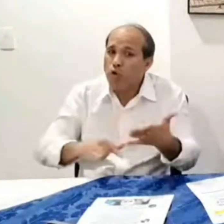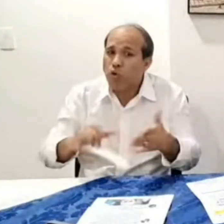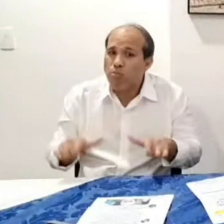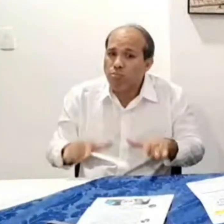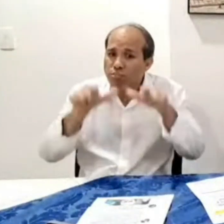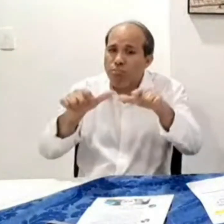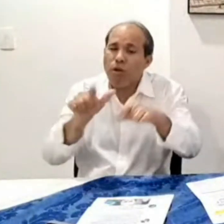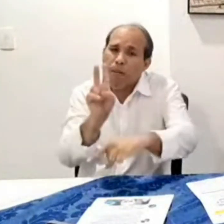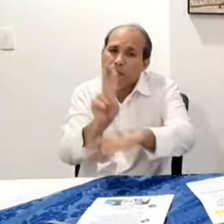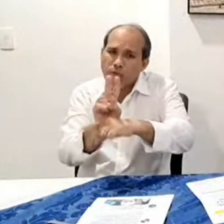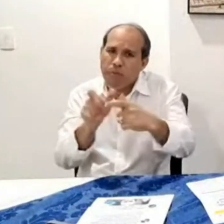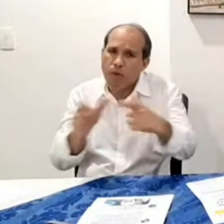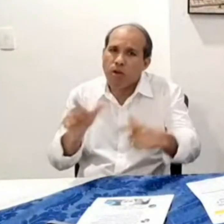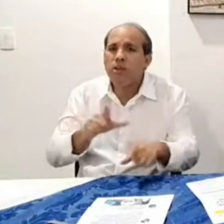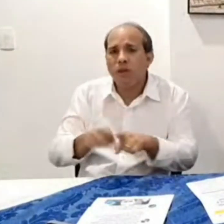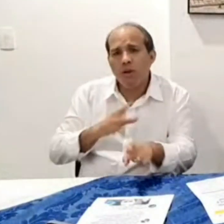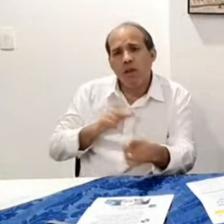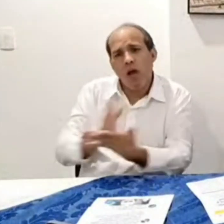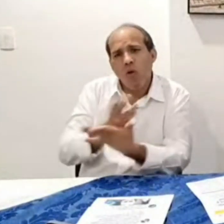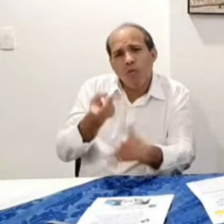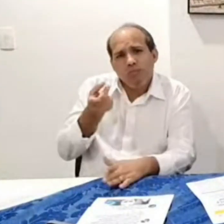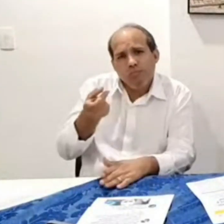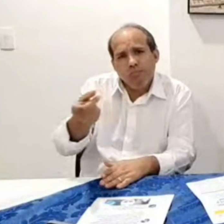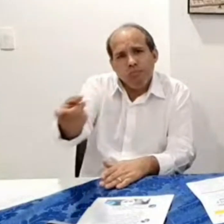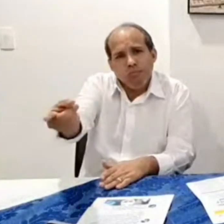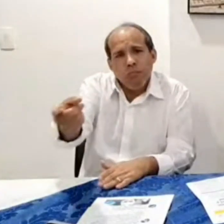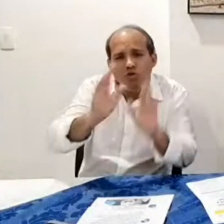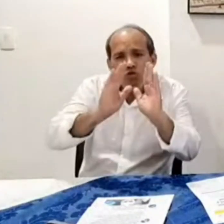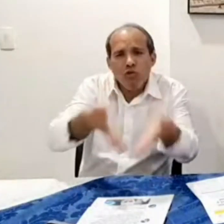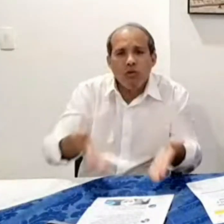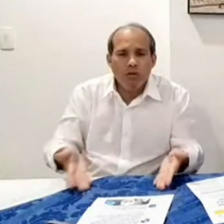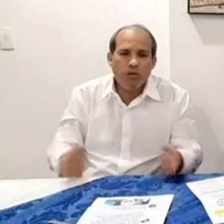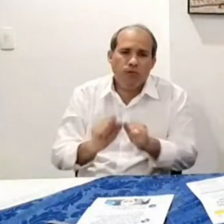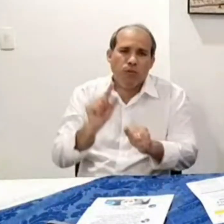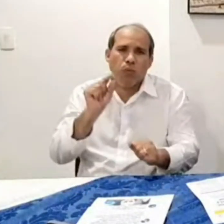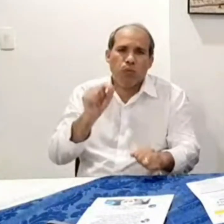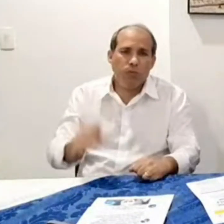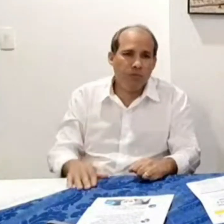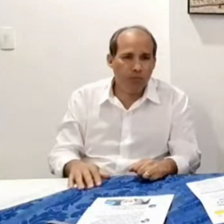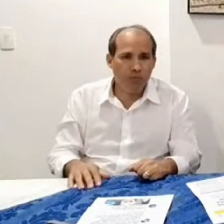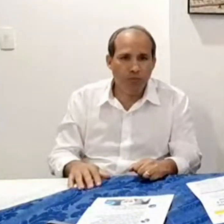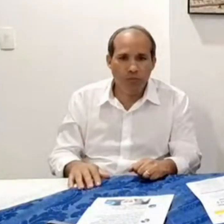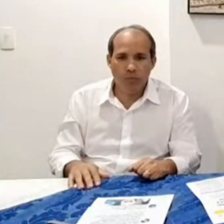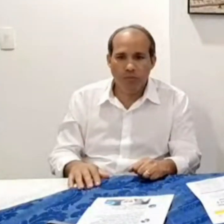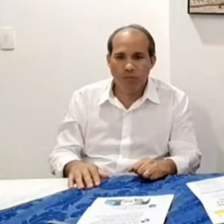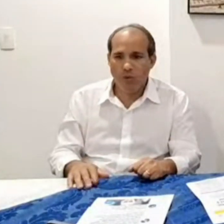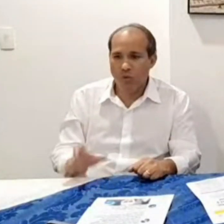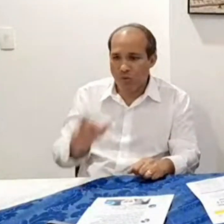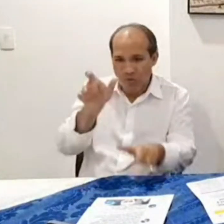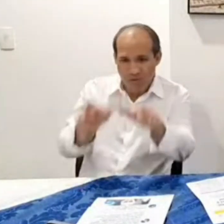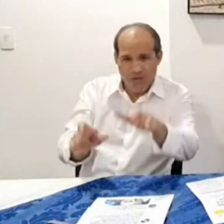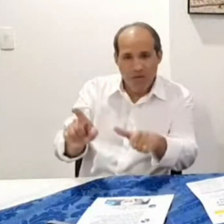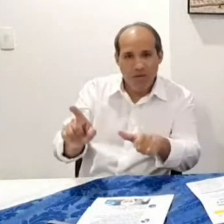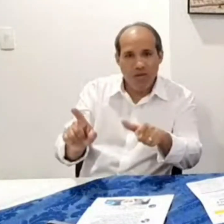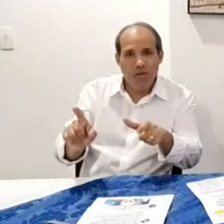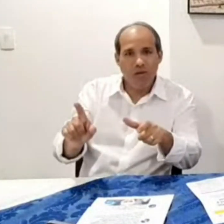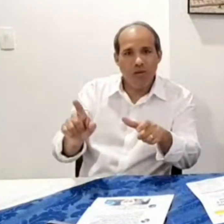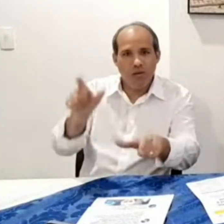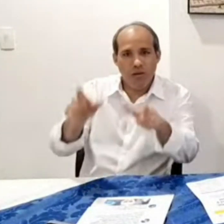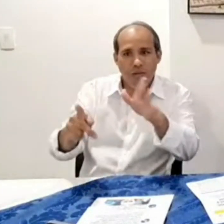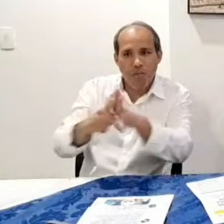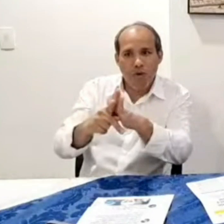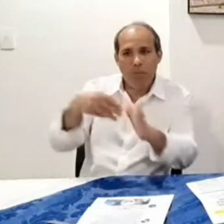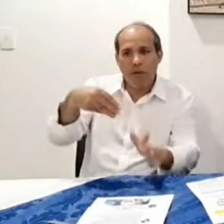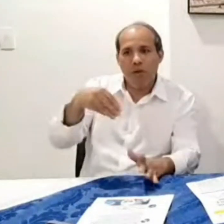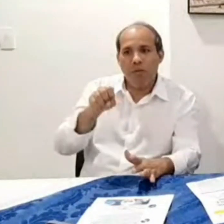provisórios, grande parte, e permanentes também. Isso faz com que o integrante do MST, que é um cidadão, é um ser